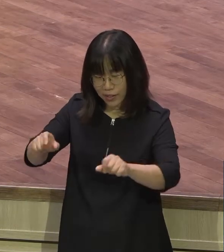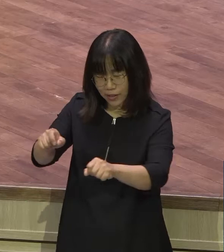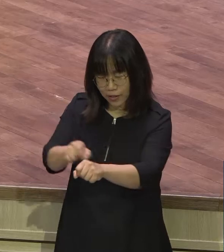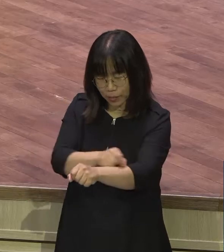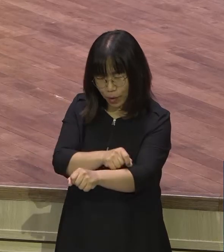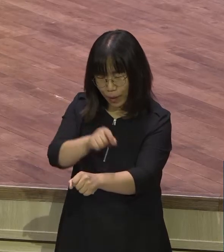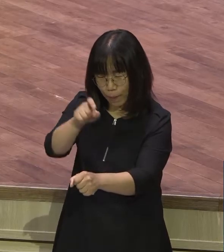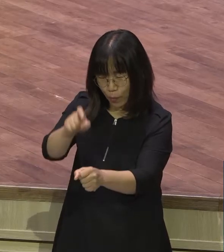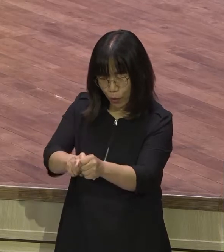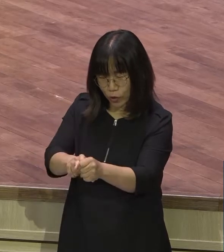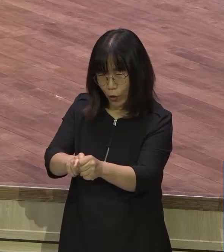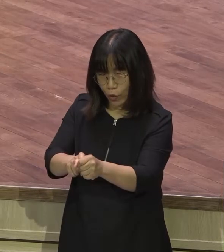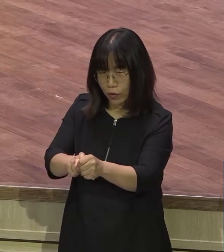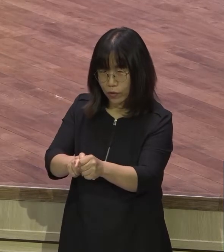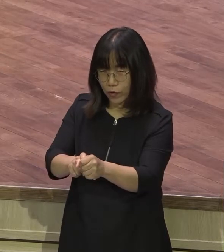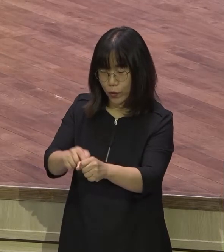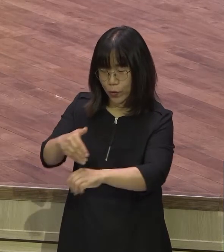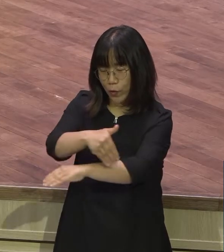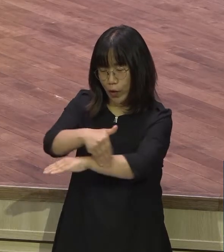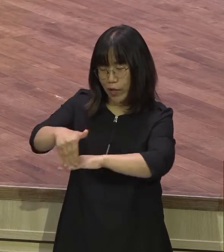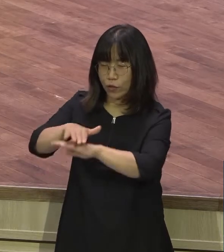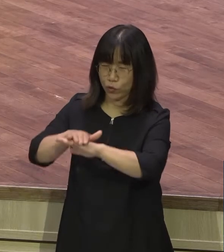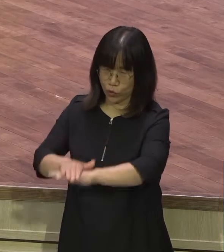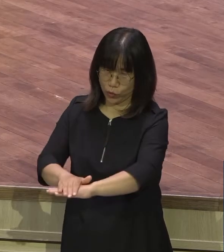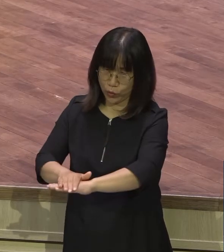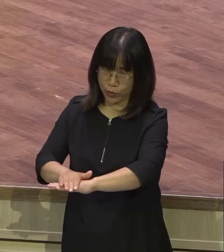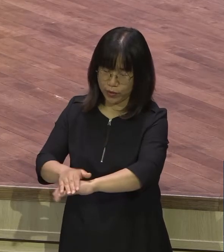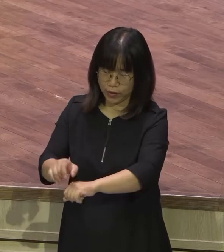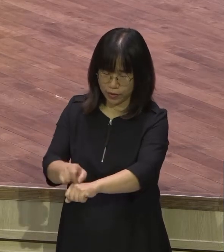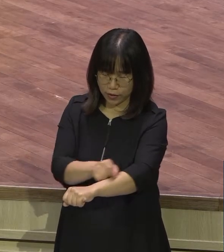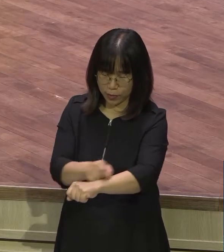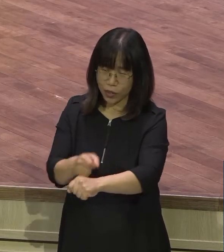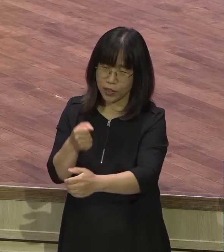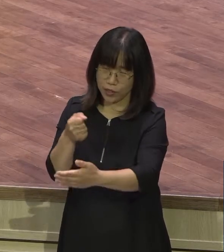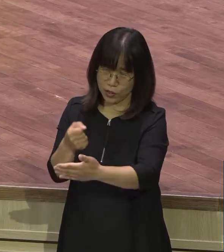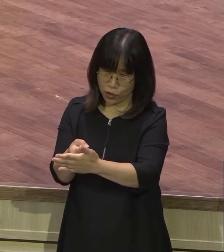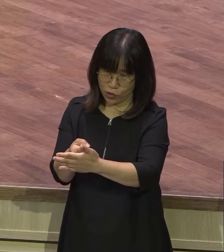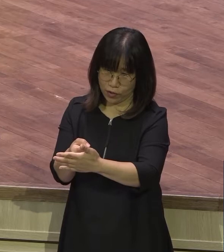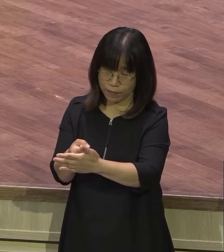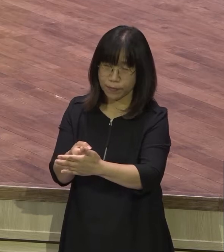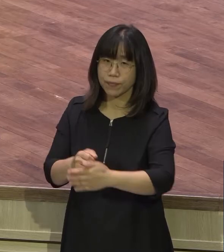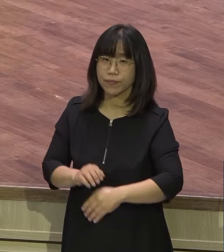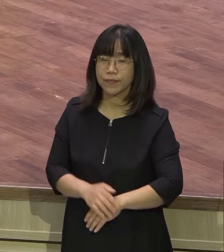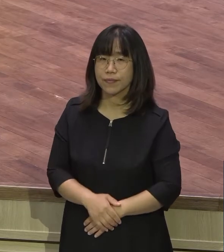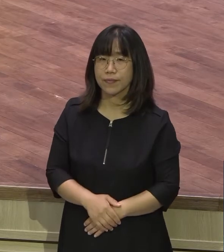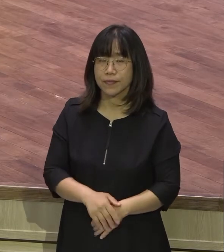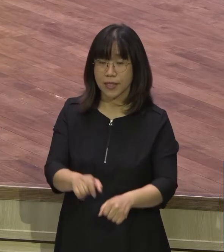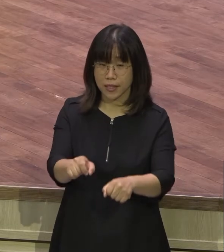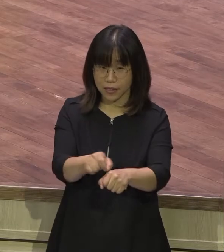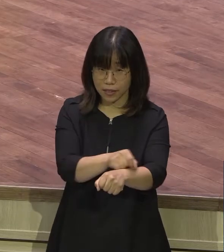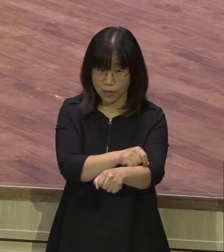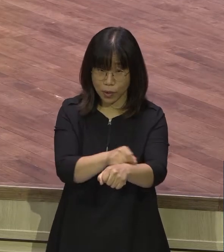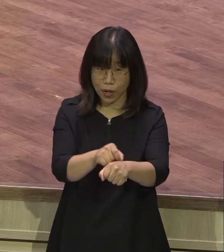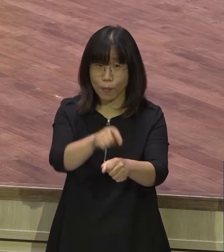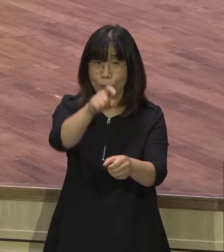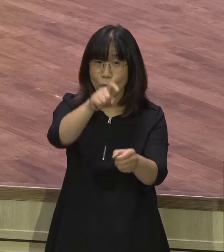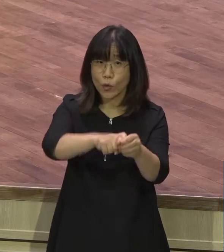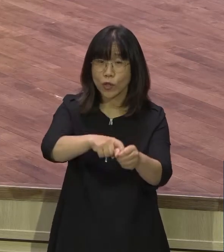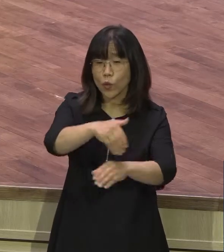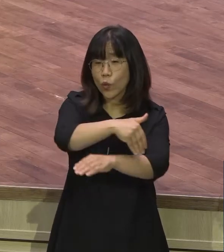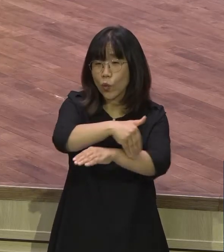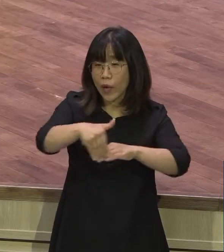정해진 것을 의미합니다. 특별하게 정해진 것. 이런 특별한 목적과 교획의 핵심이